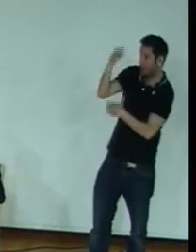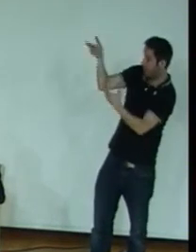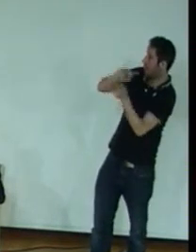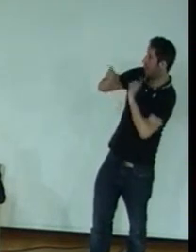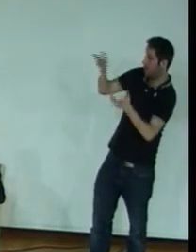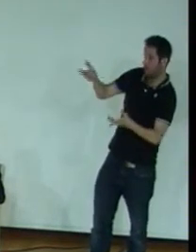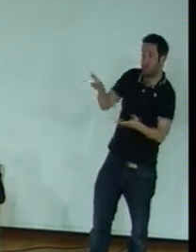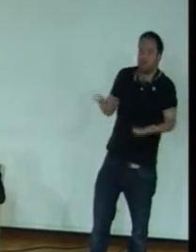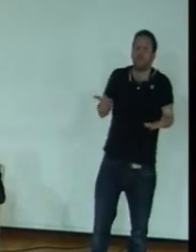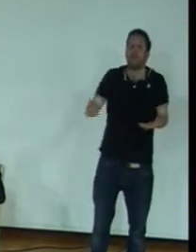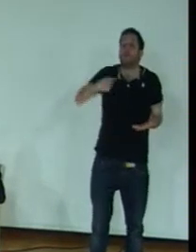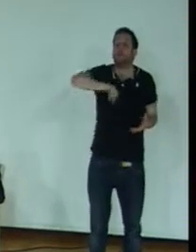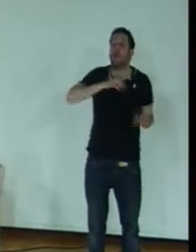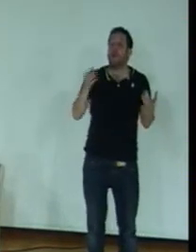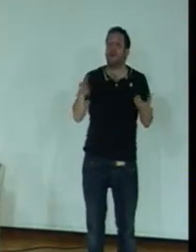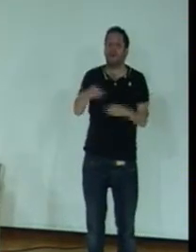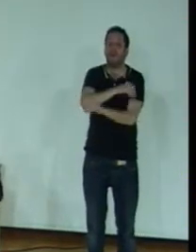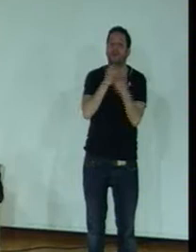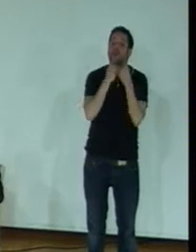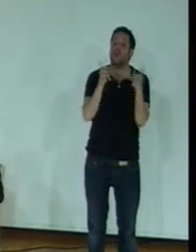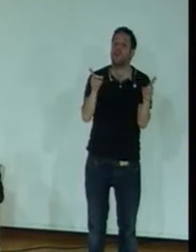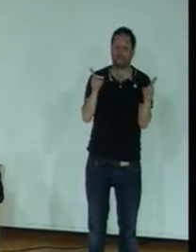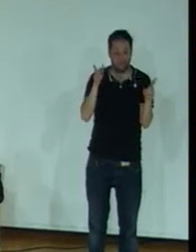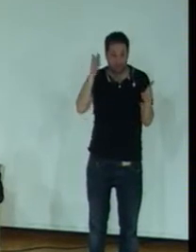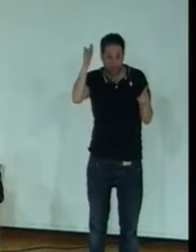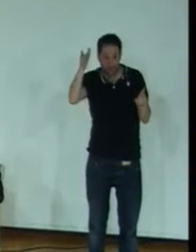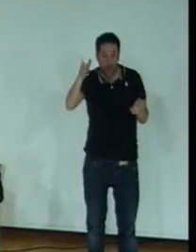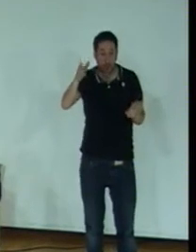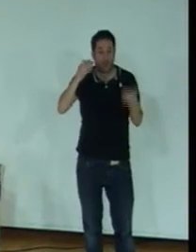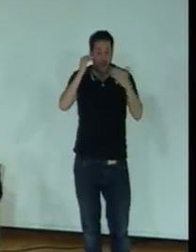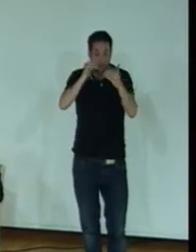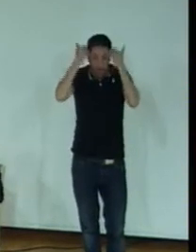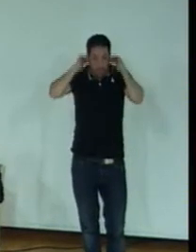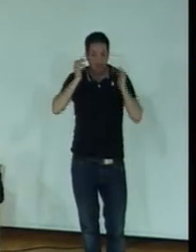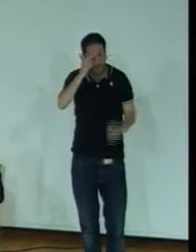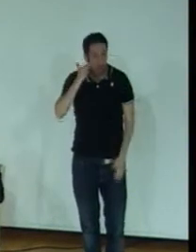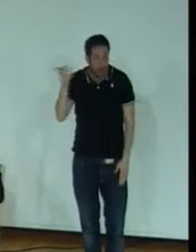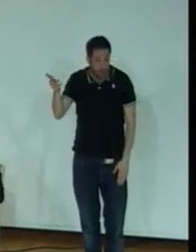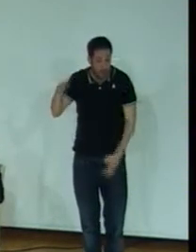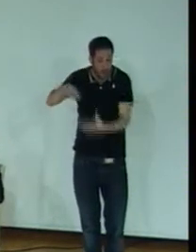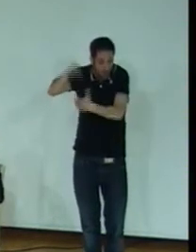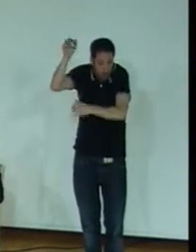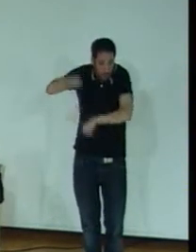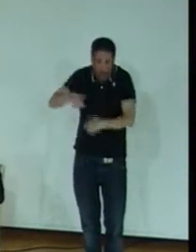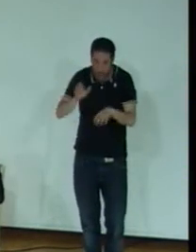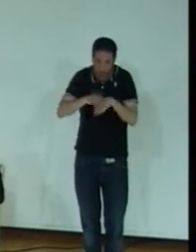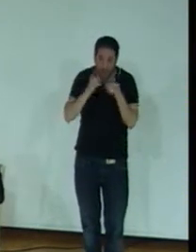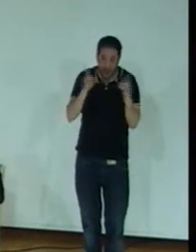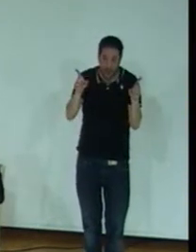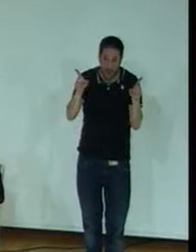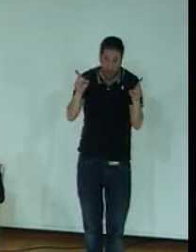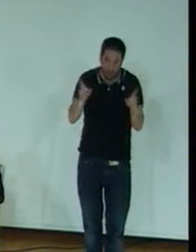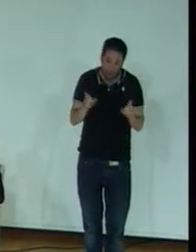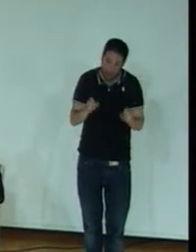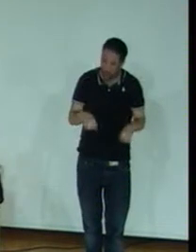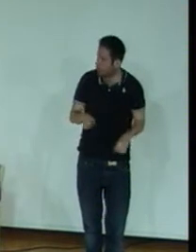priori démocratique. Demain, on peut avoir une Marine Le Pen au pouvoir. Je ne suis pas certain que ça reste aussi démocratique ou pas.